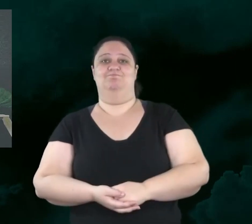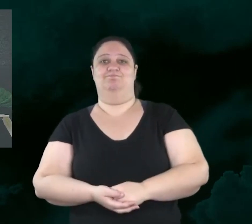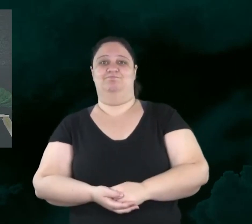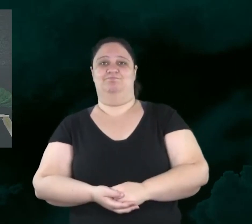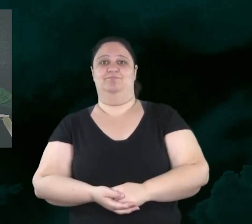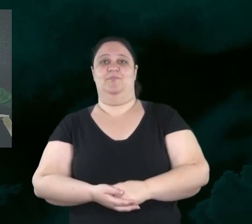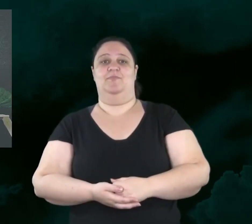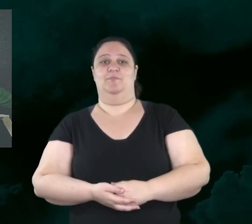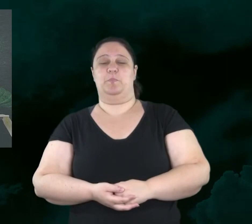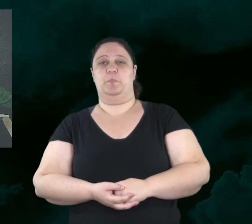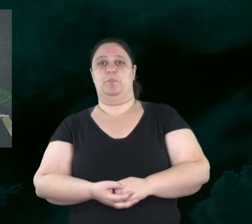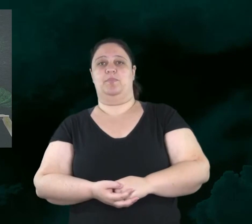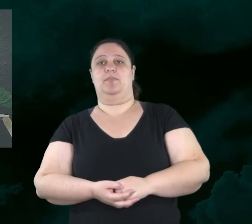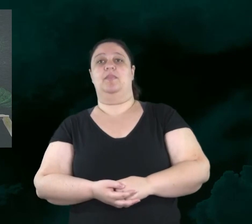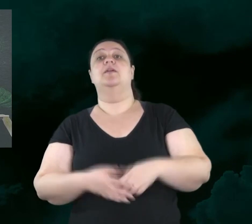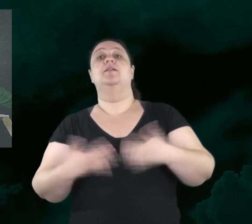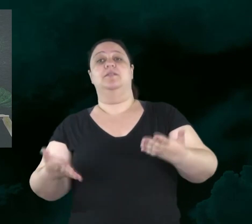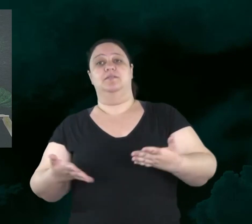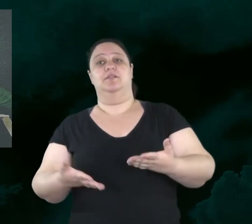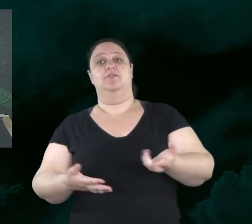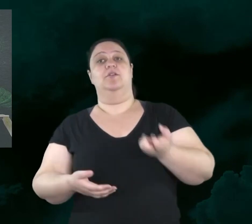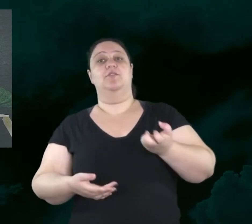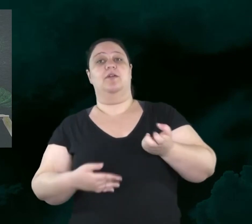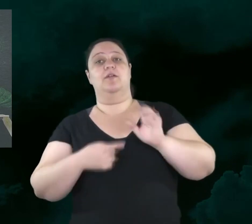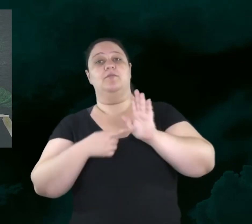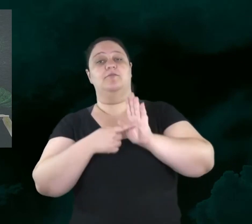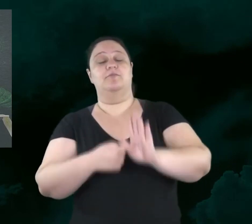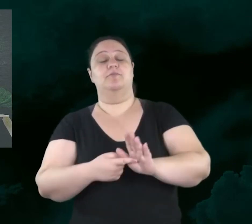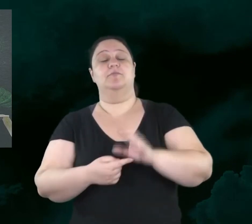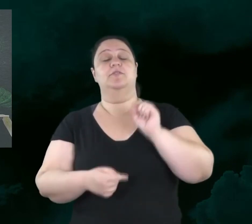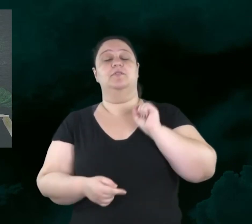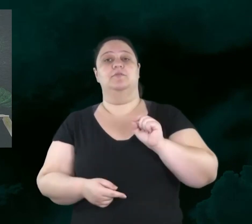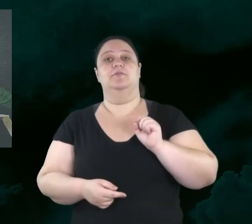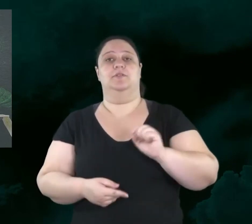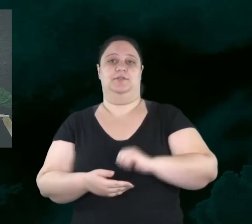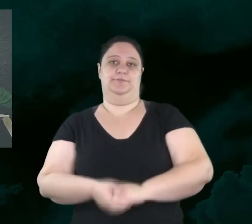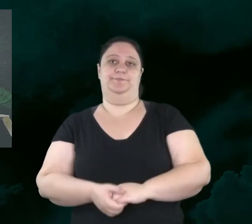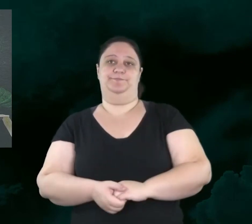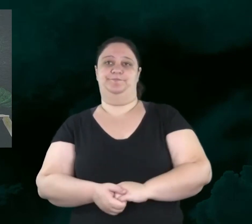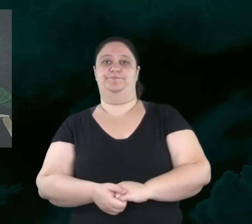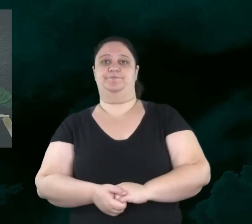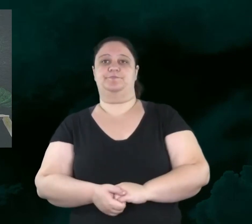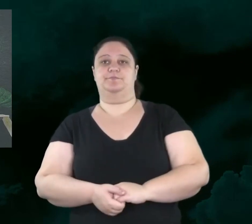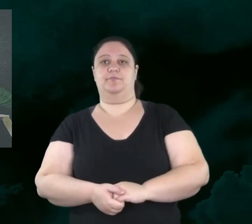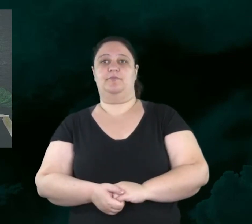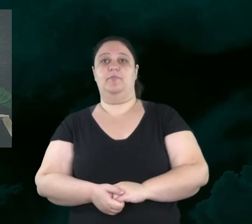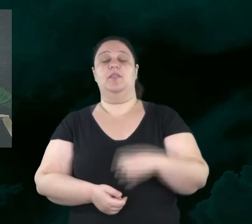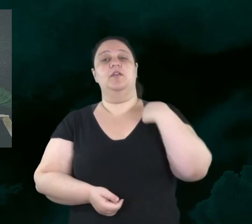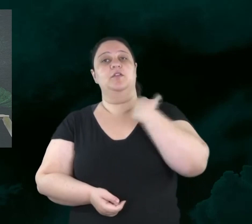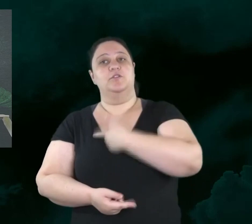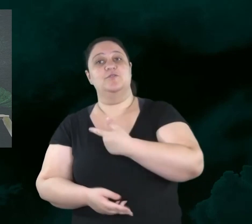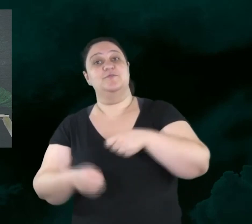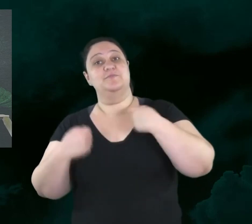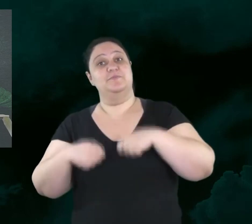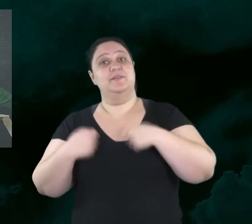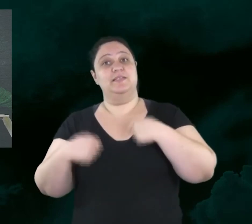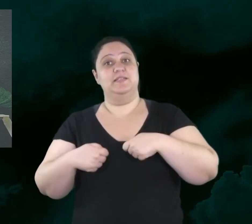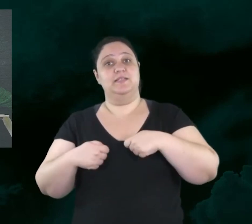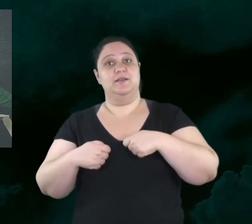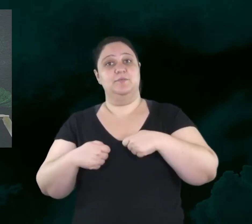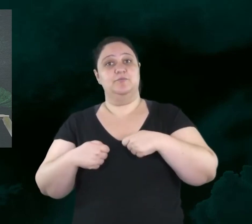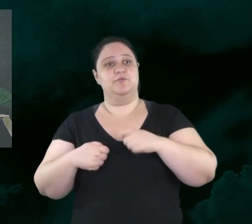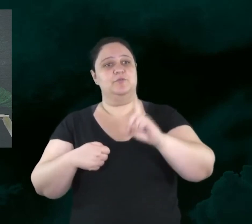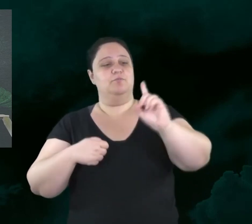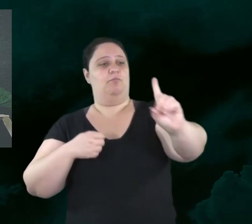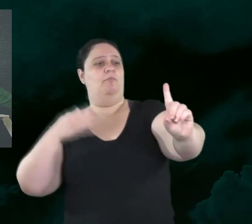eu parti por aqui para poder dizer para vocês que nós precisamos de uma referência. E